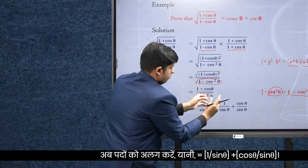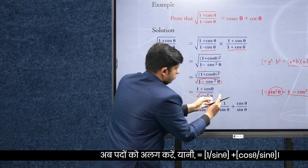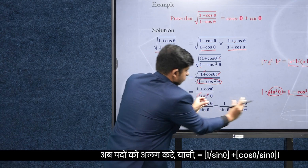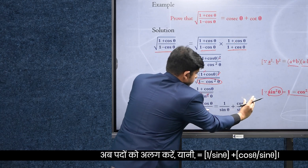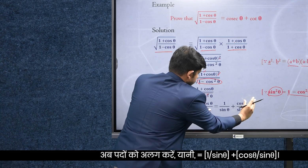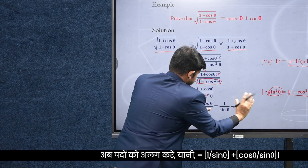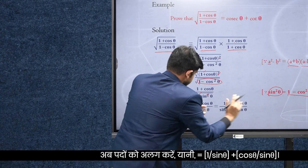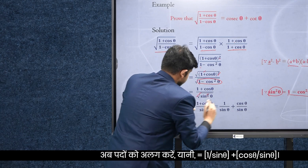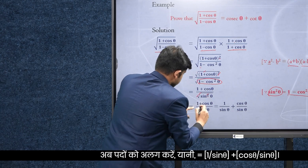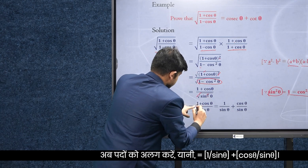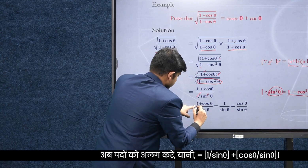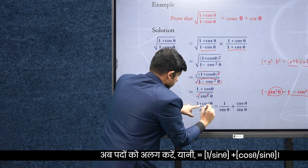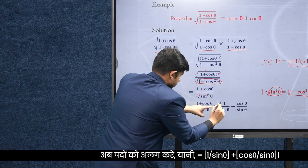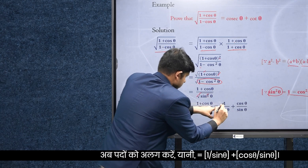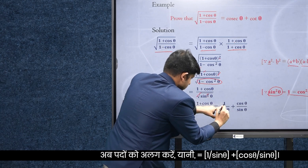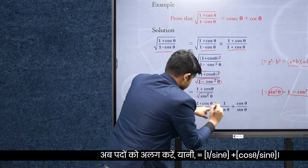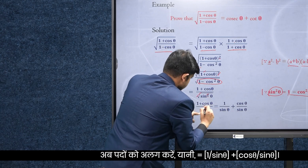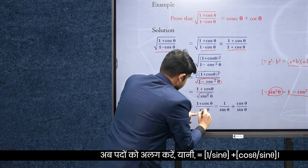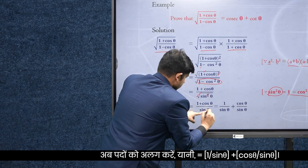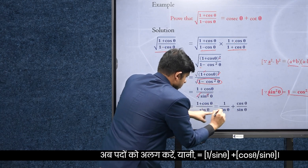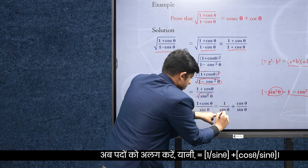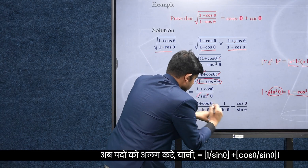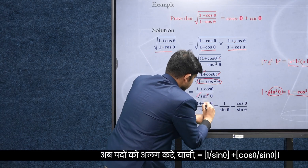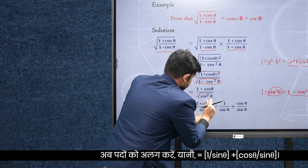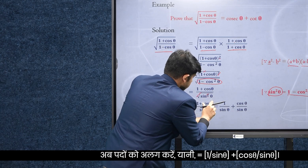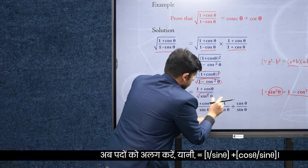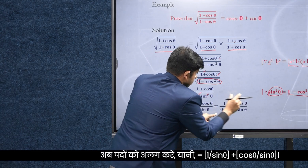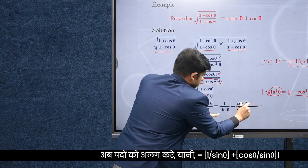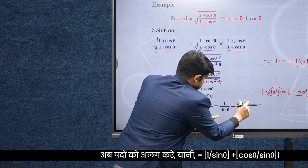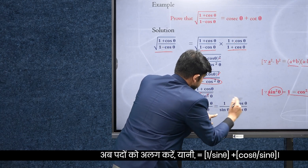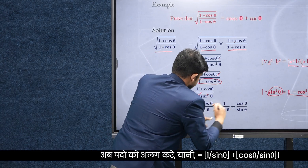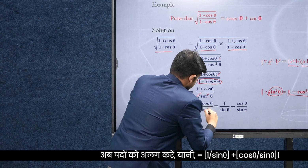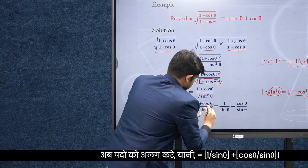अब पदों को अलग करें, यानी इक्वल्स sin प्लस कोसिन।